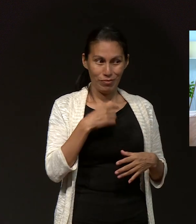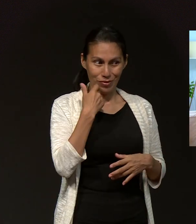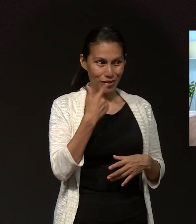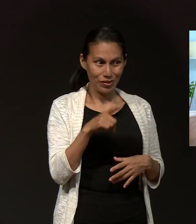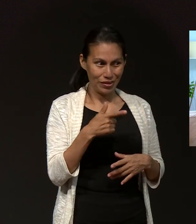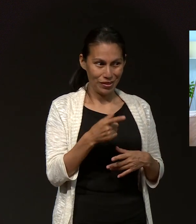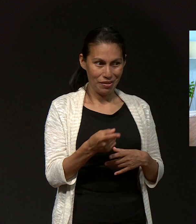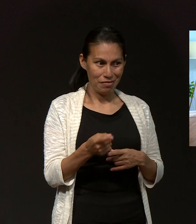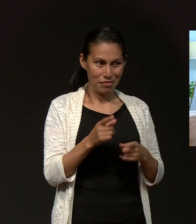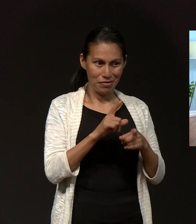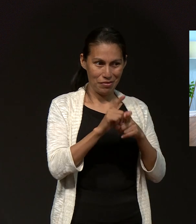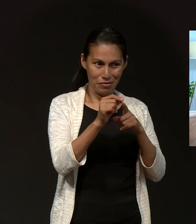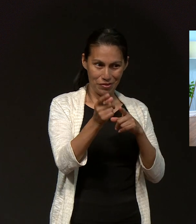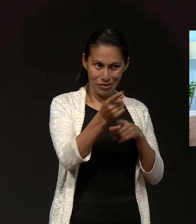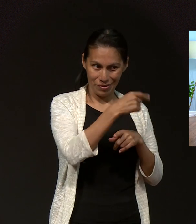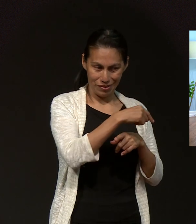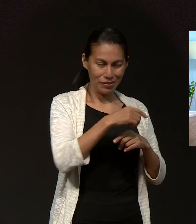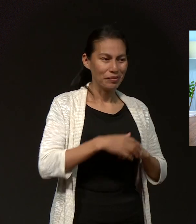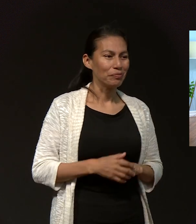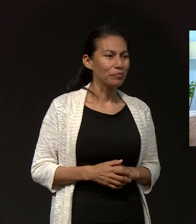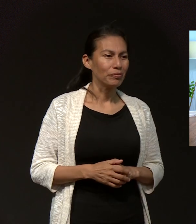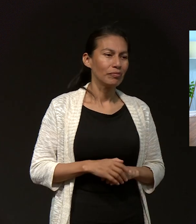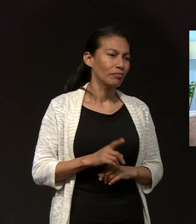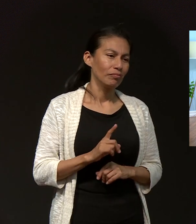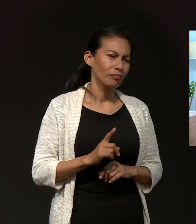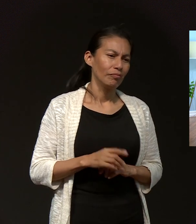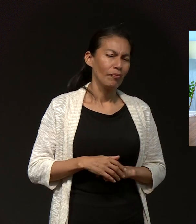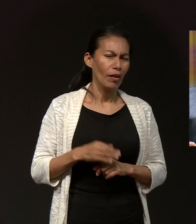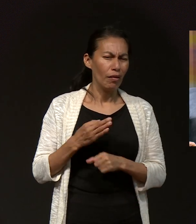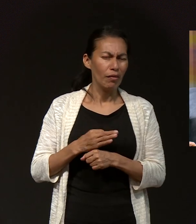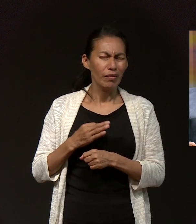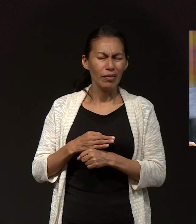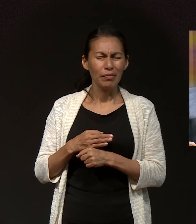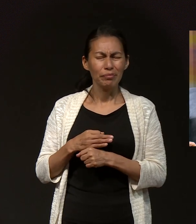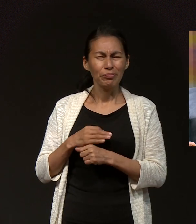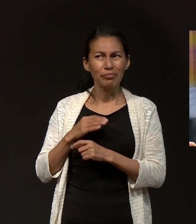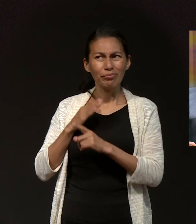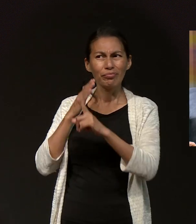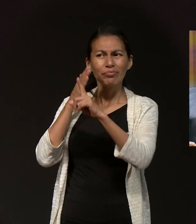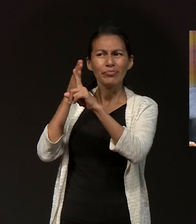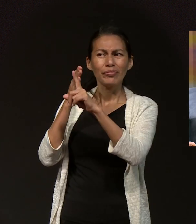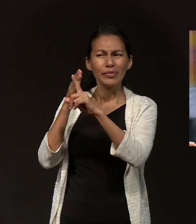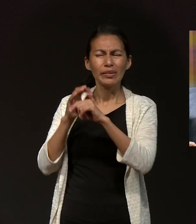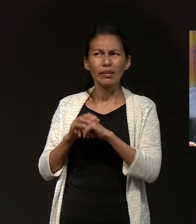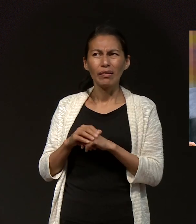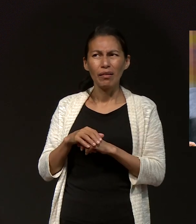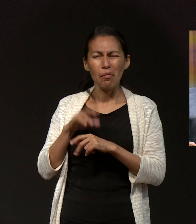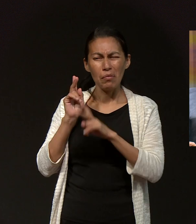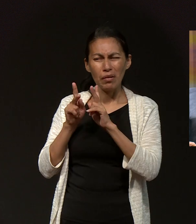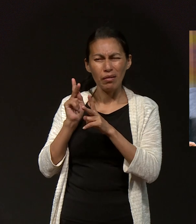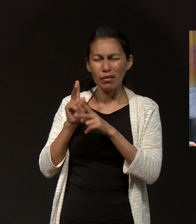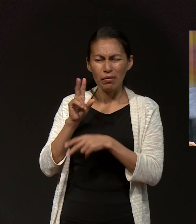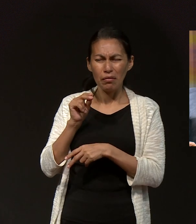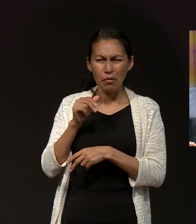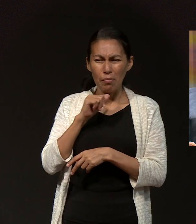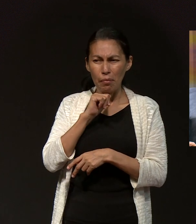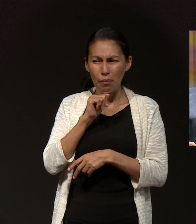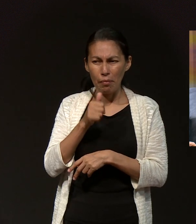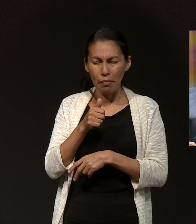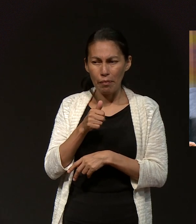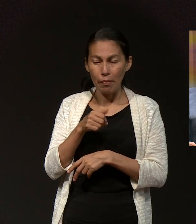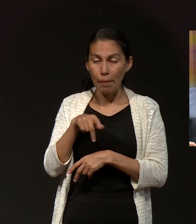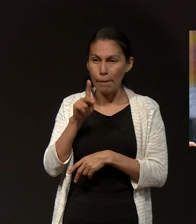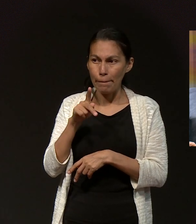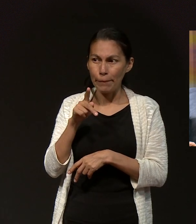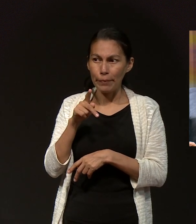fueran. ¿Sabe qué? Ahorita que dice del desafío, no lo habíamos comentado, pero me pasó una cosa